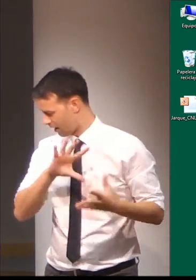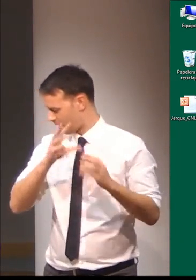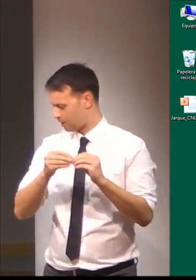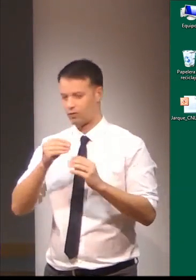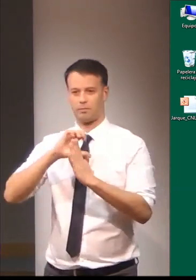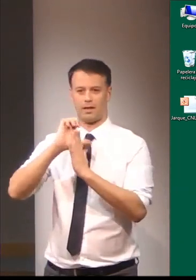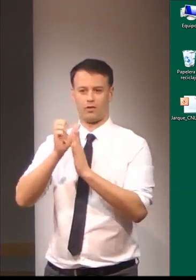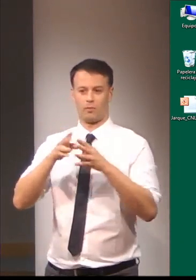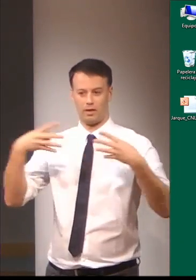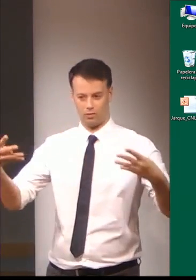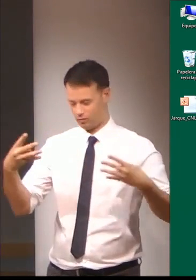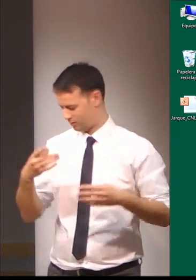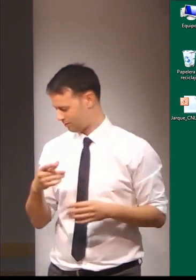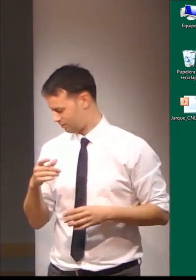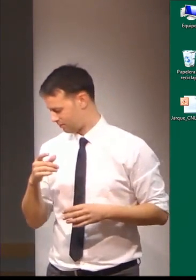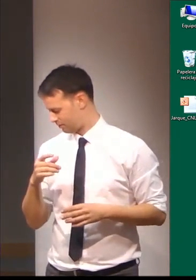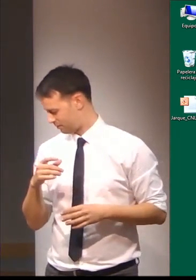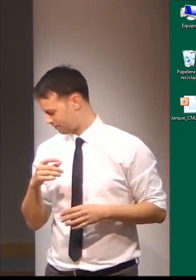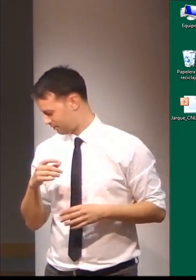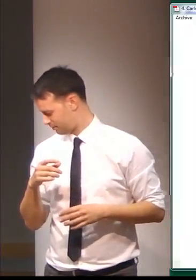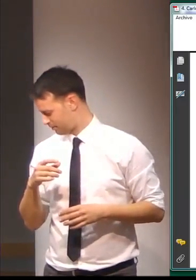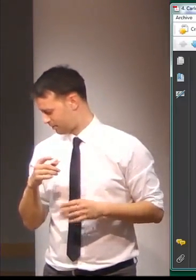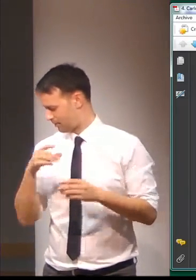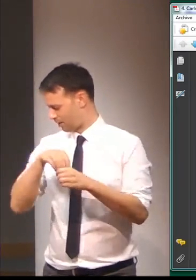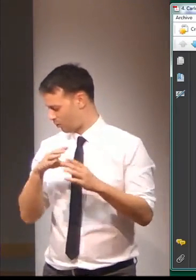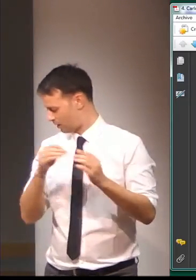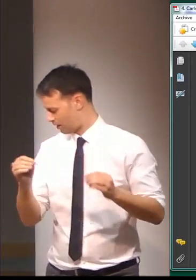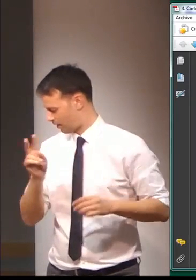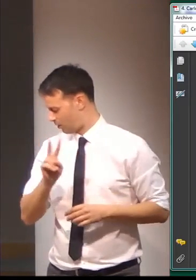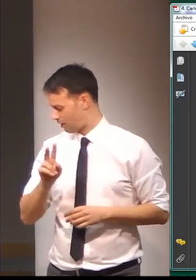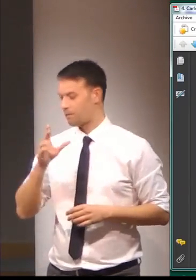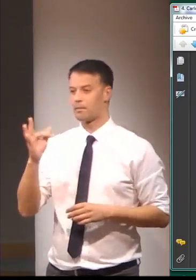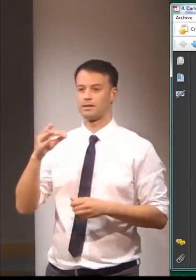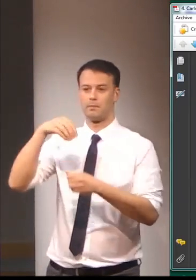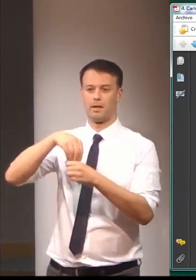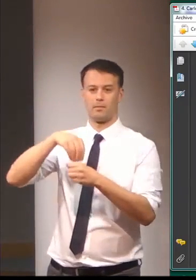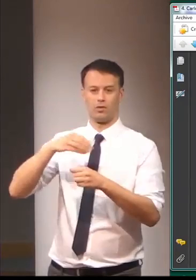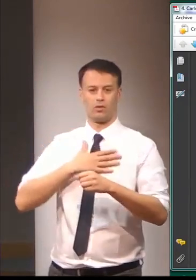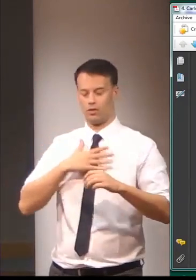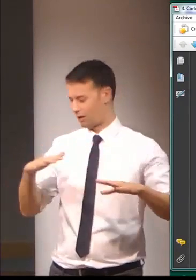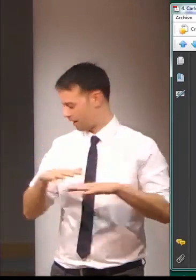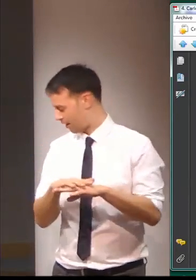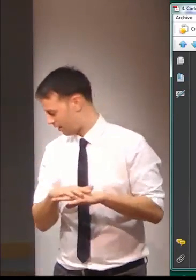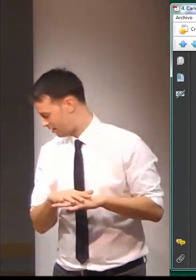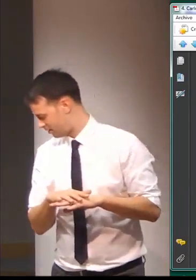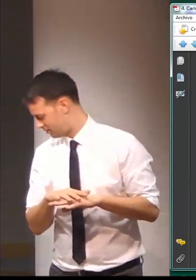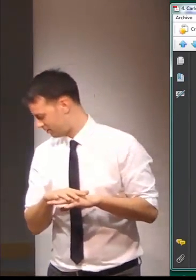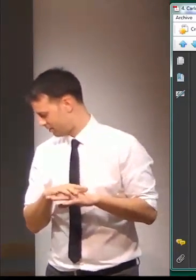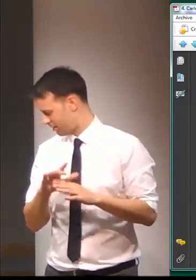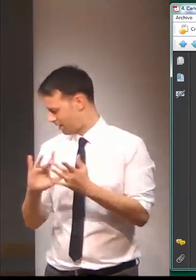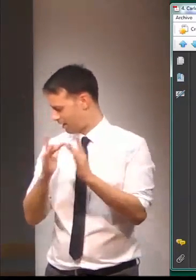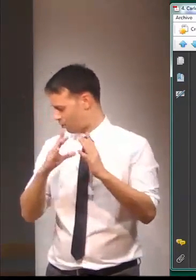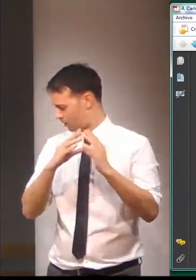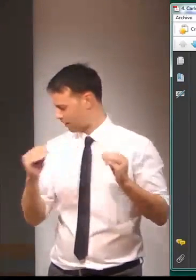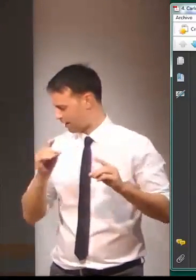Ha estado haciendo adaptaciones al marco europeo de diversos cursos de lengua de signos dentro de la Universidad de Valladolid y es miembro